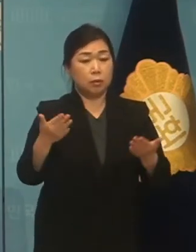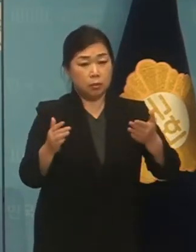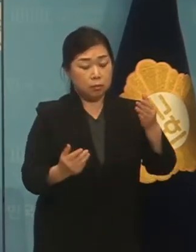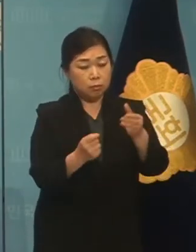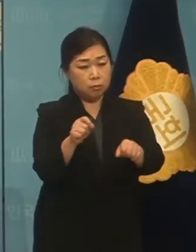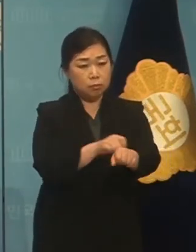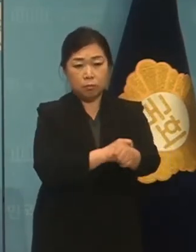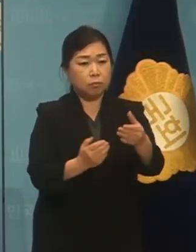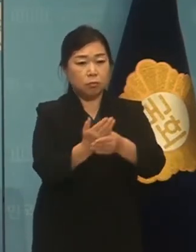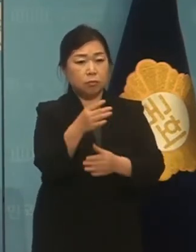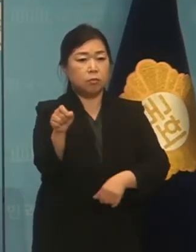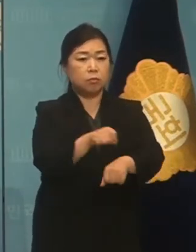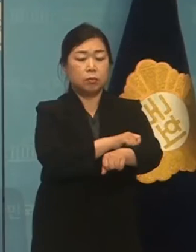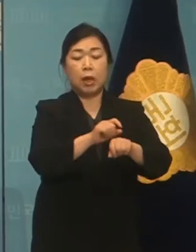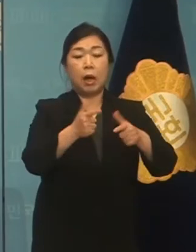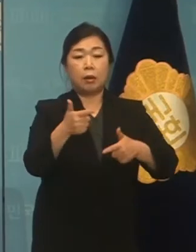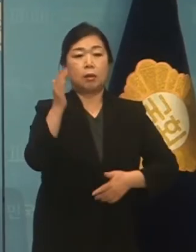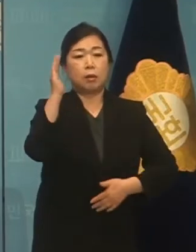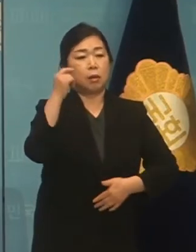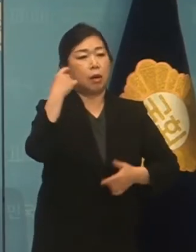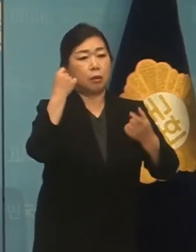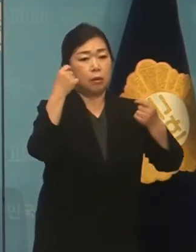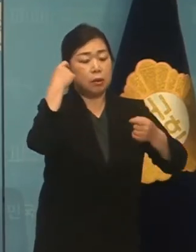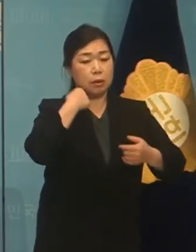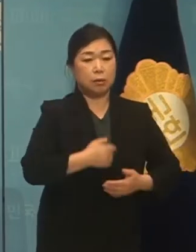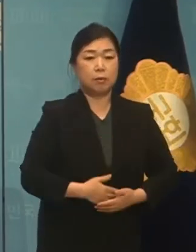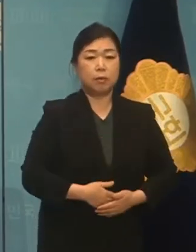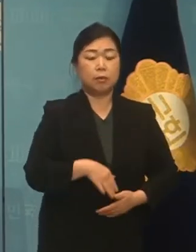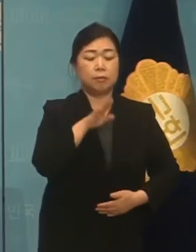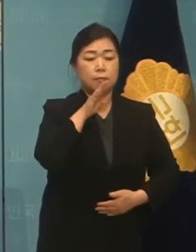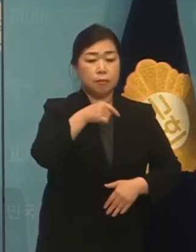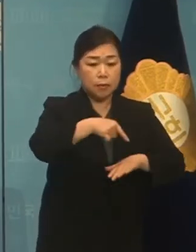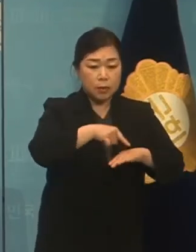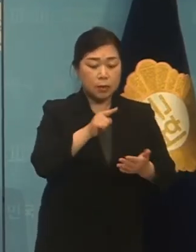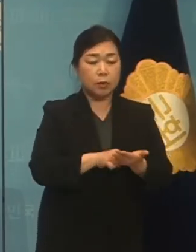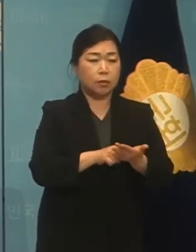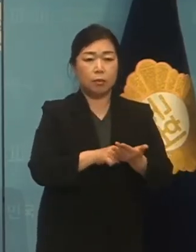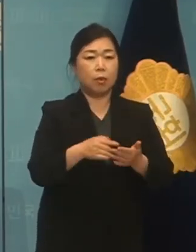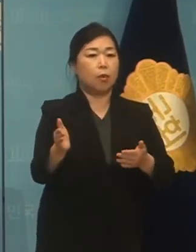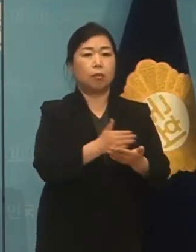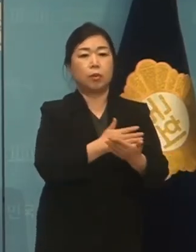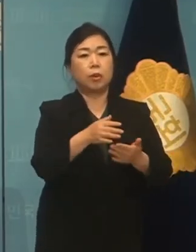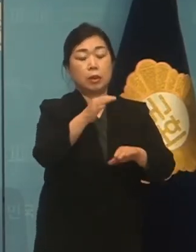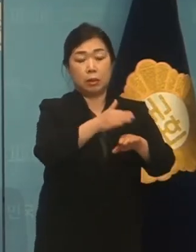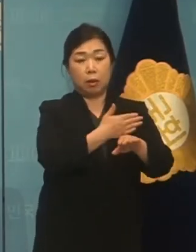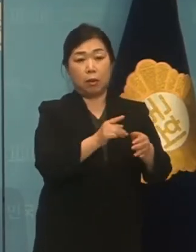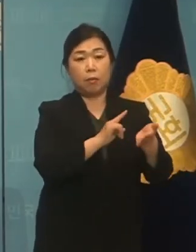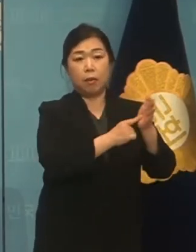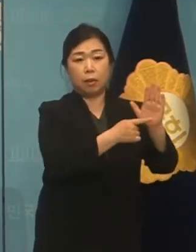취급했습니다. 진정성도 후속 조치도 없는 통빈 사과였습니다.